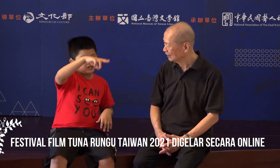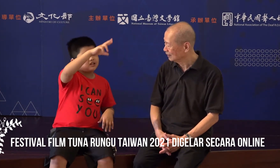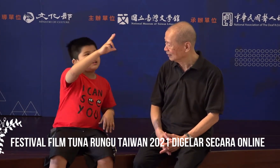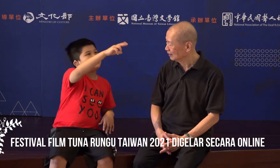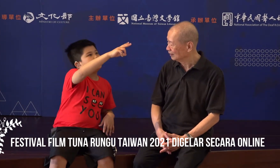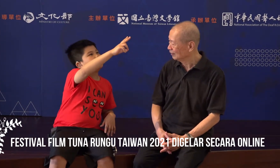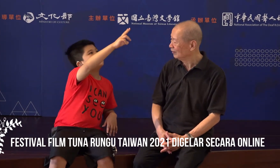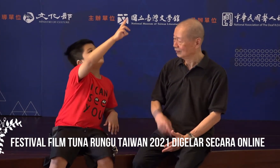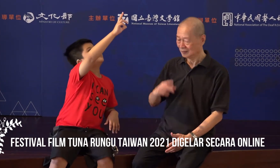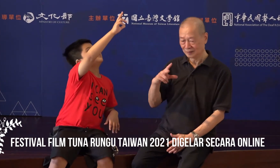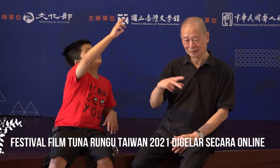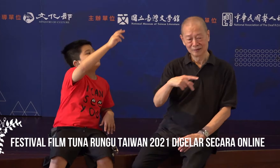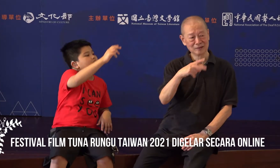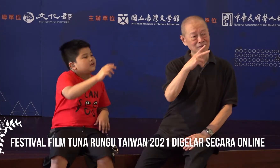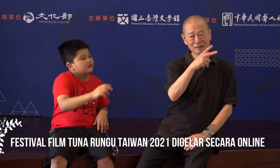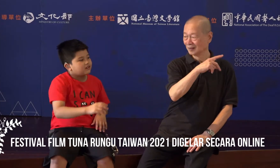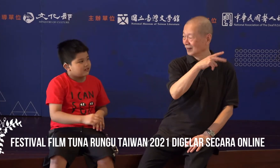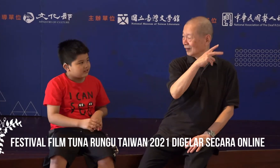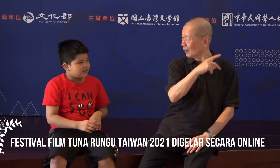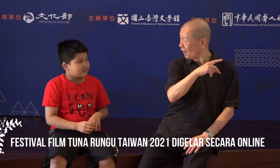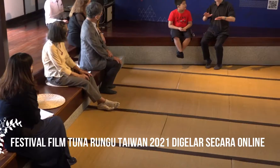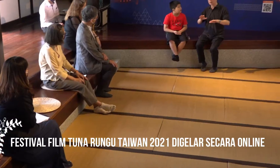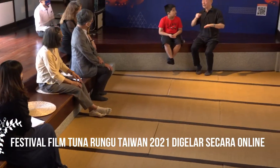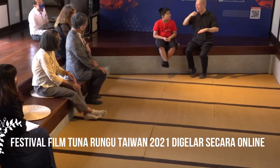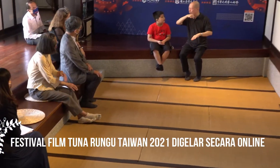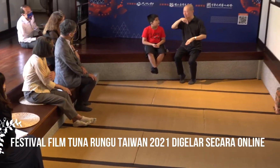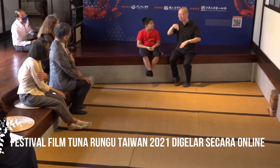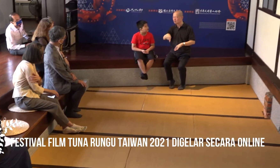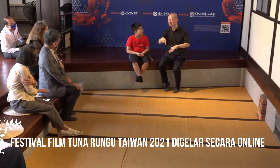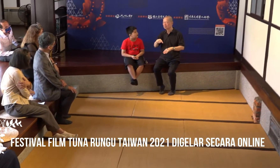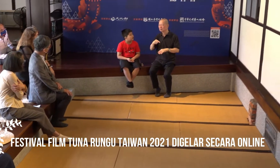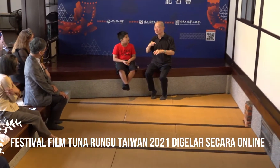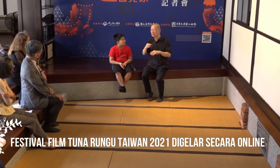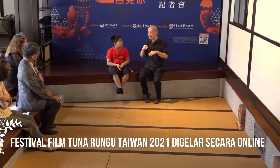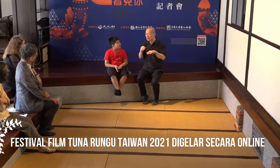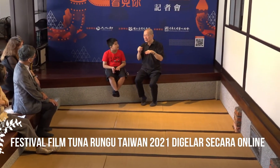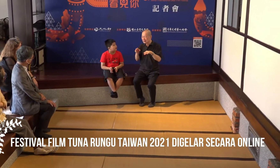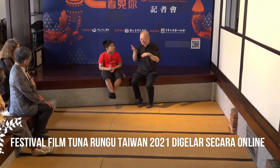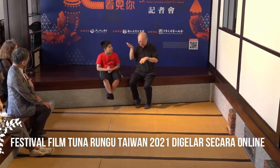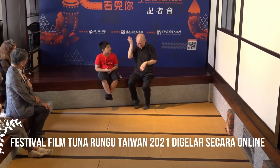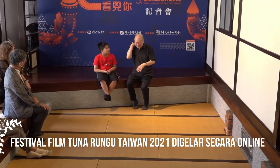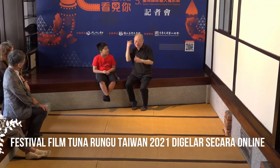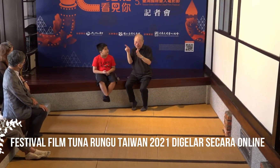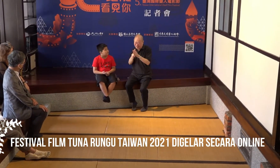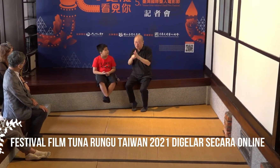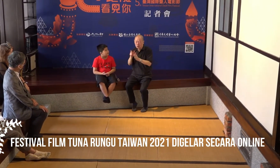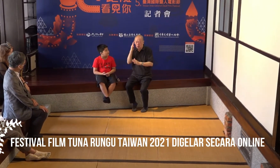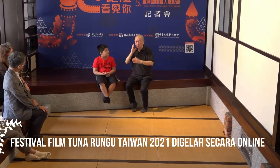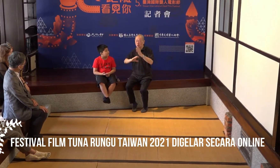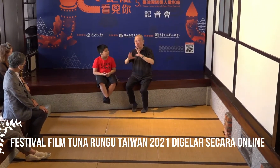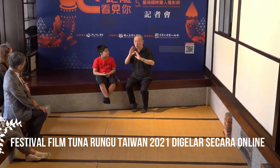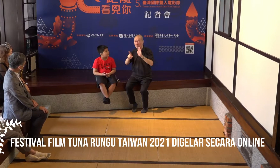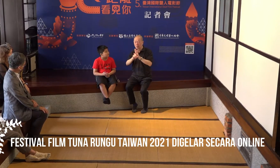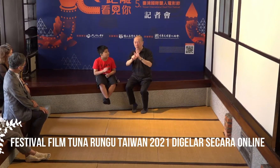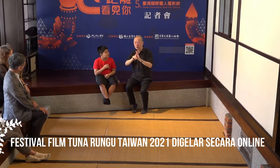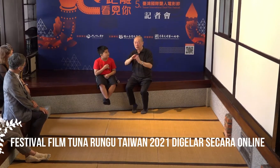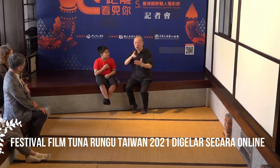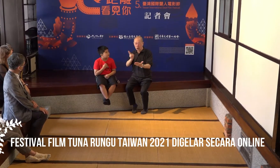diantara kita menghadirkan delapan film dari Amerika Serikat Inggris Jepang dan Taiwan sendiri yang memperlihatkan bahasa isyarat dari